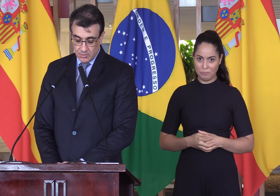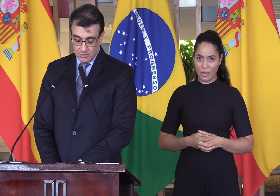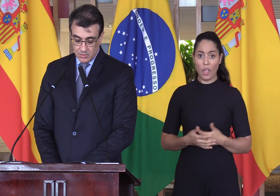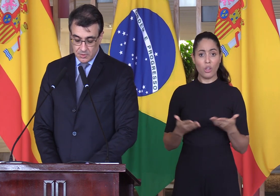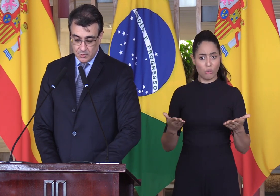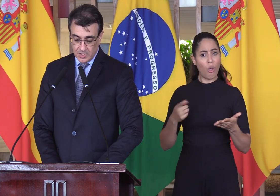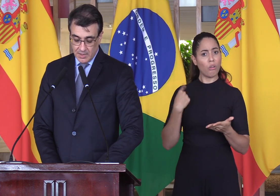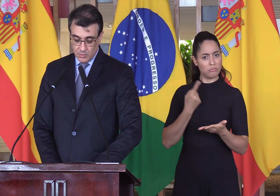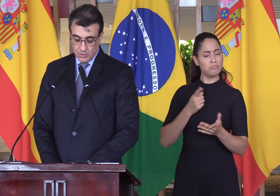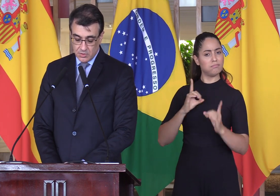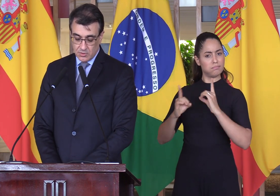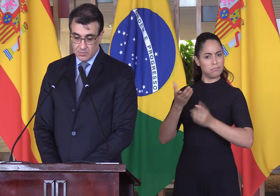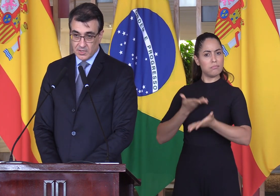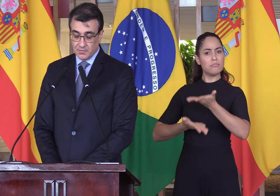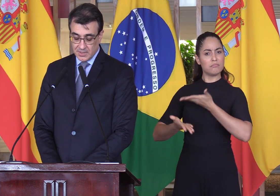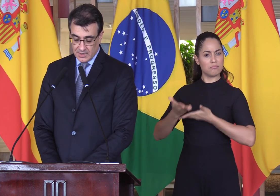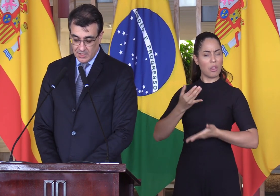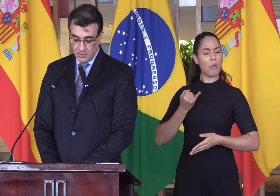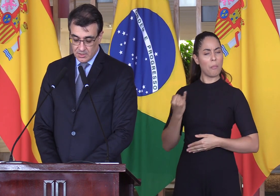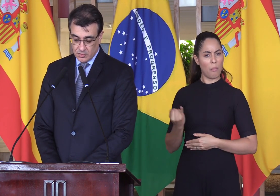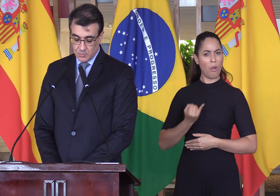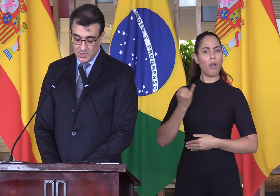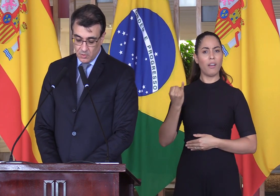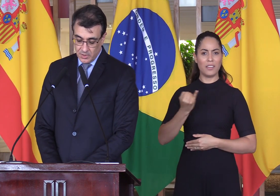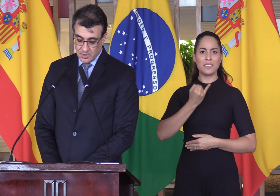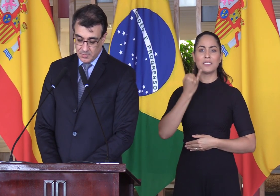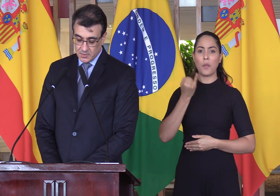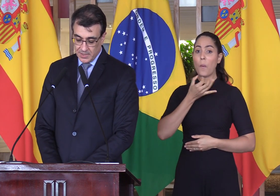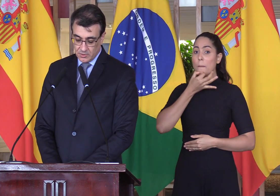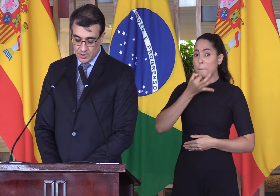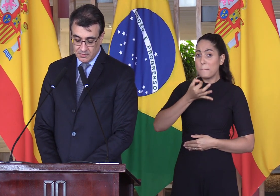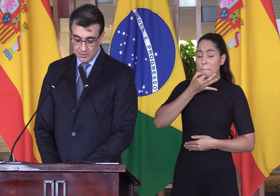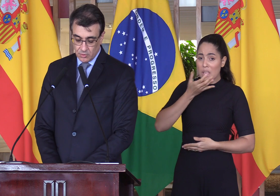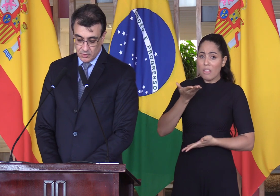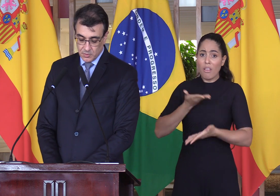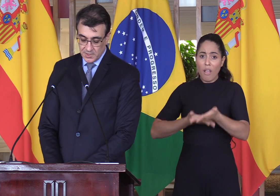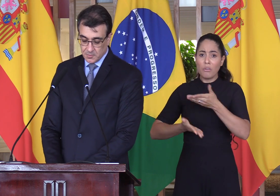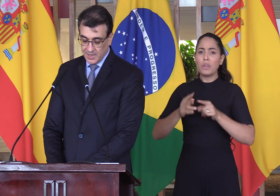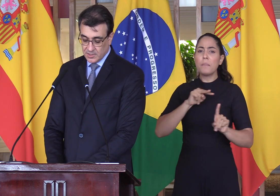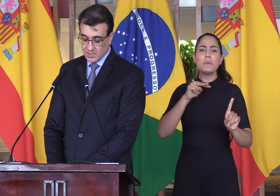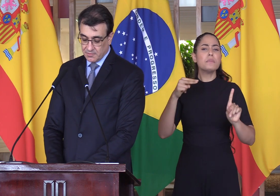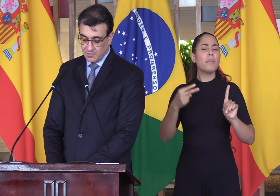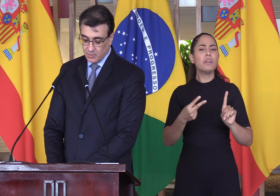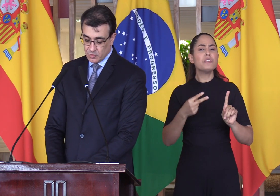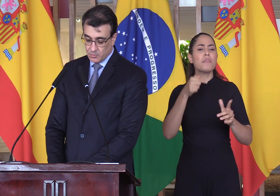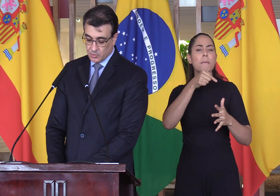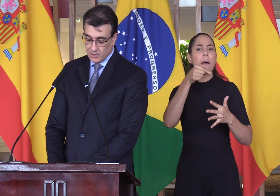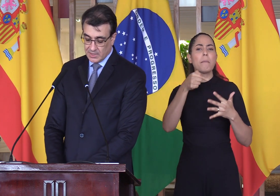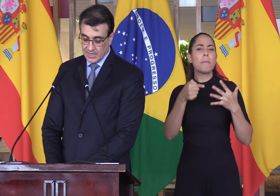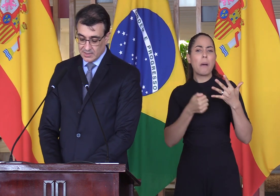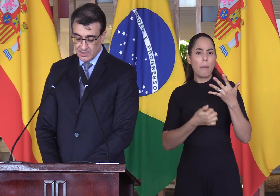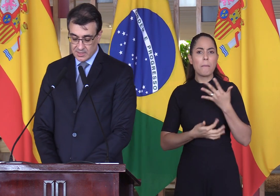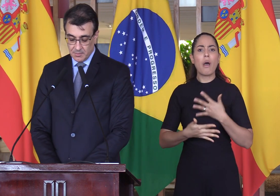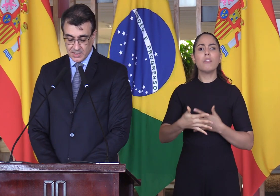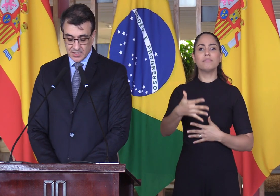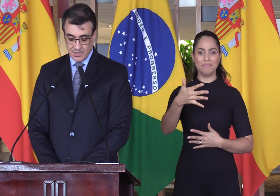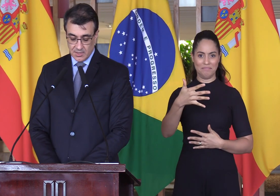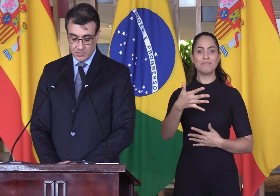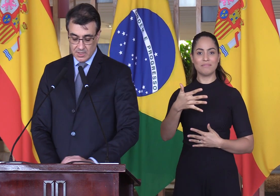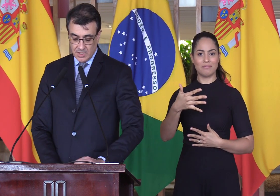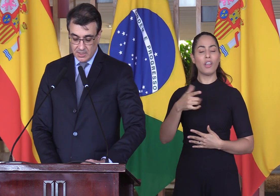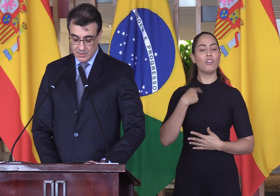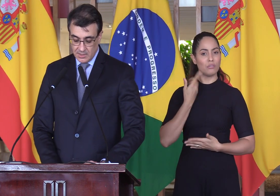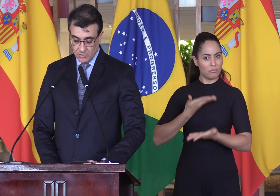e aberto, onde pudemos manifestar nossas opiniões e perspectivas sobre os principais desafios e oportunidades que se